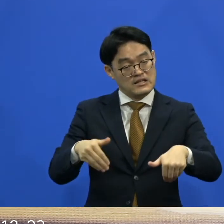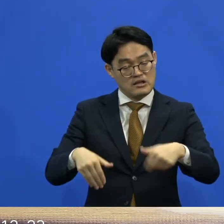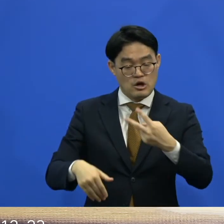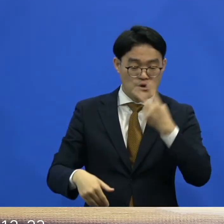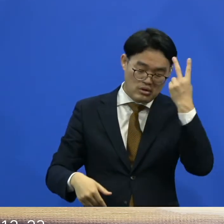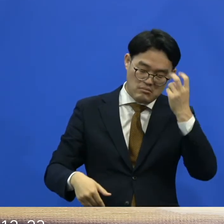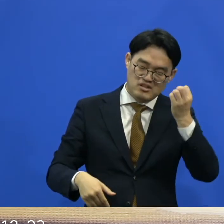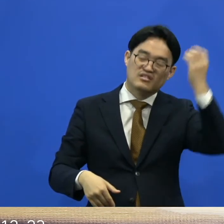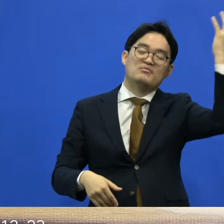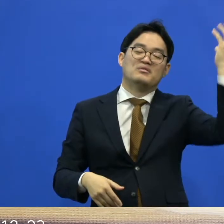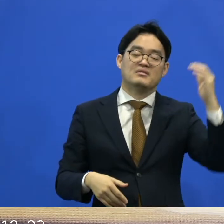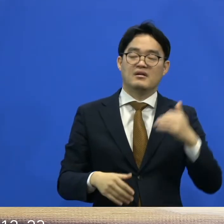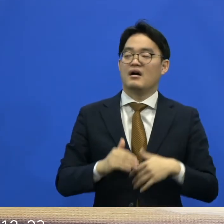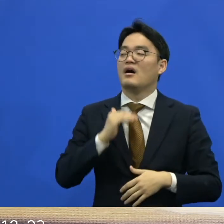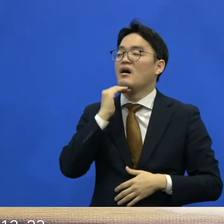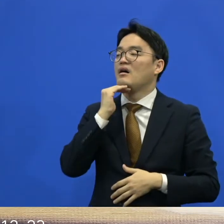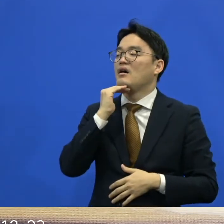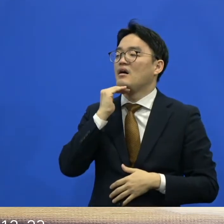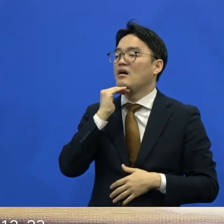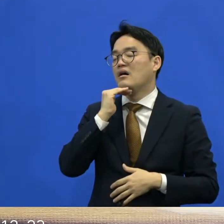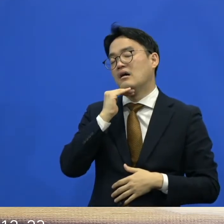기다리다 지쳤습니다.